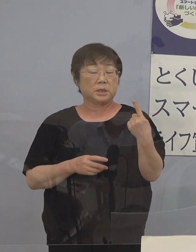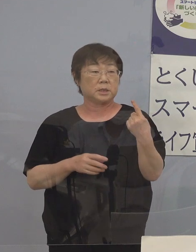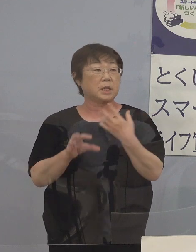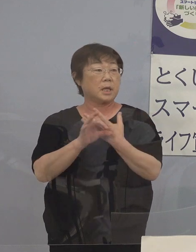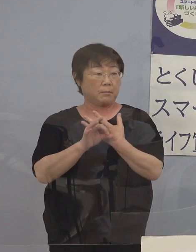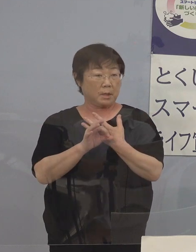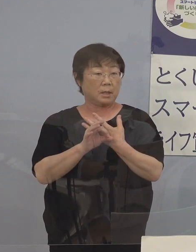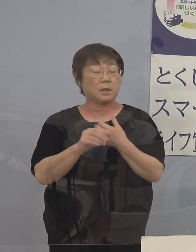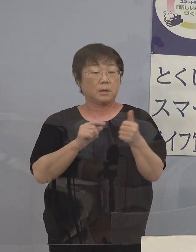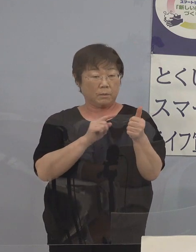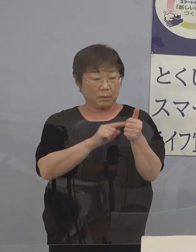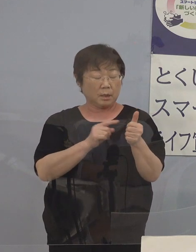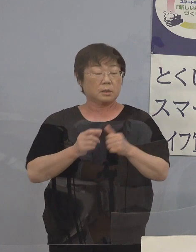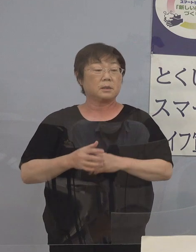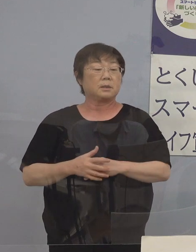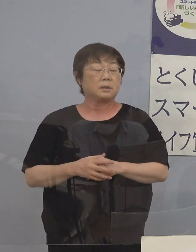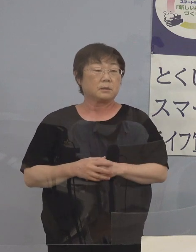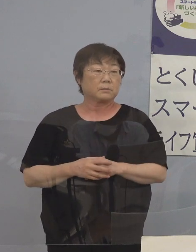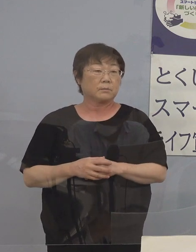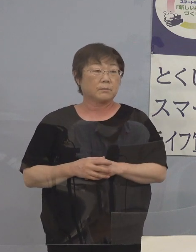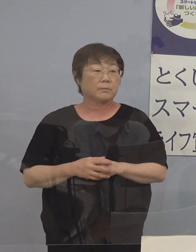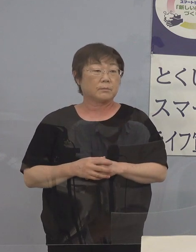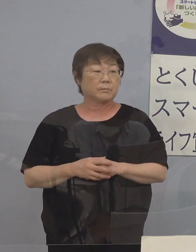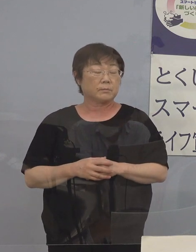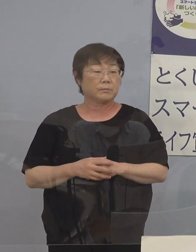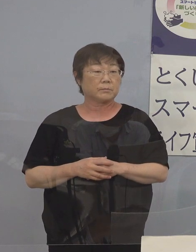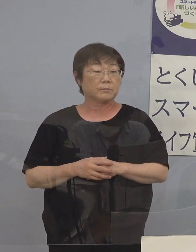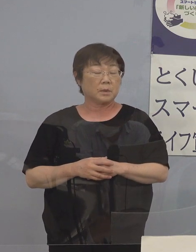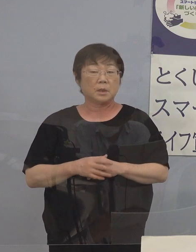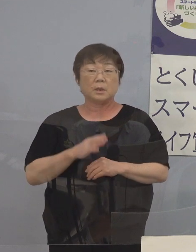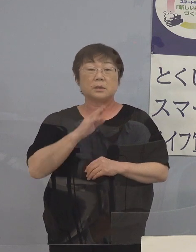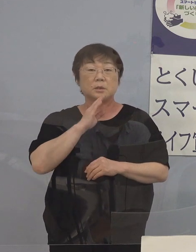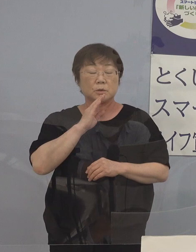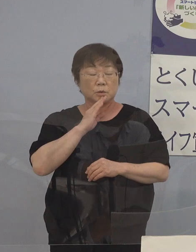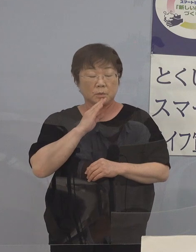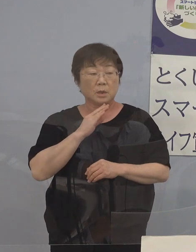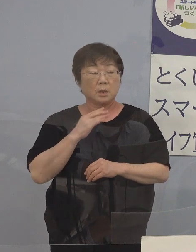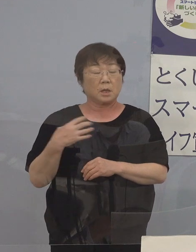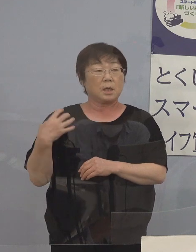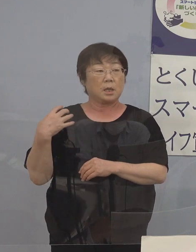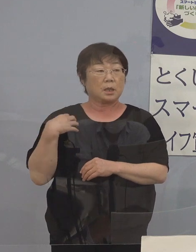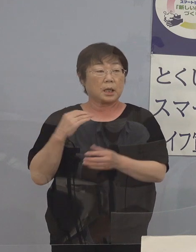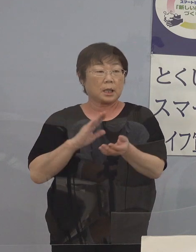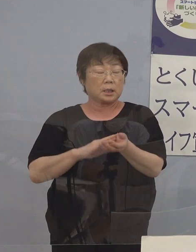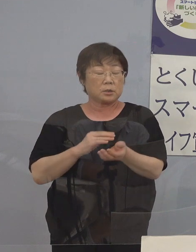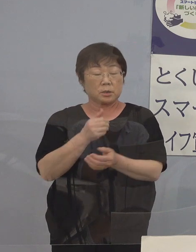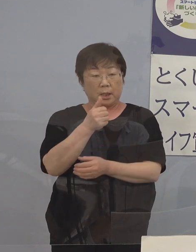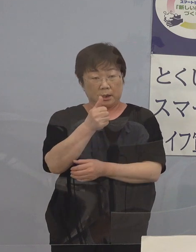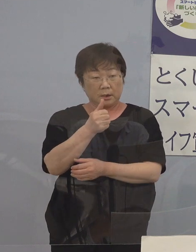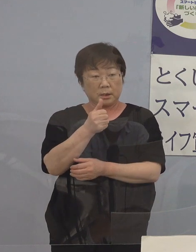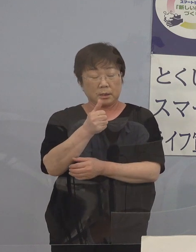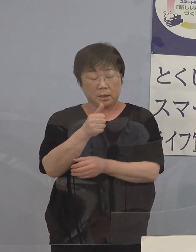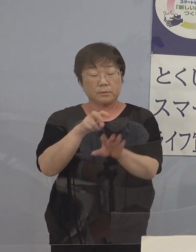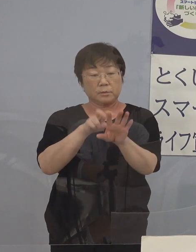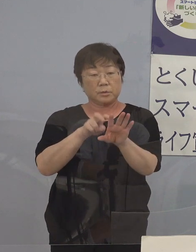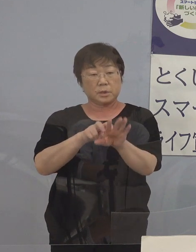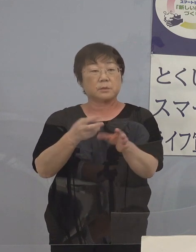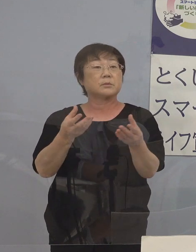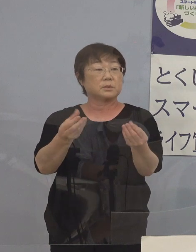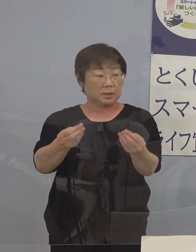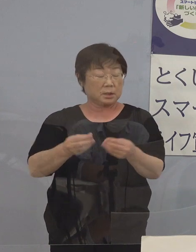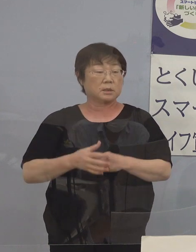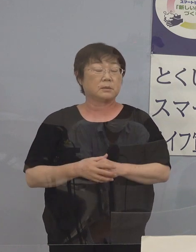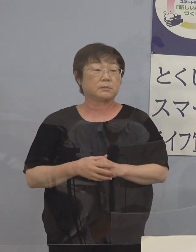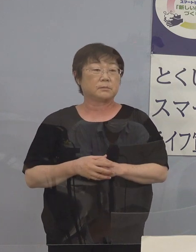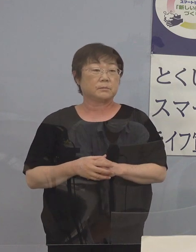101例目の方ですよね。でこの方は実はかかりつけ医、こちらの方に受診をされてお